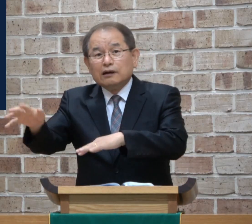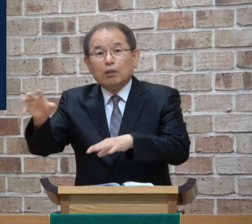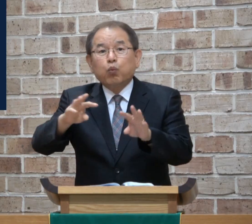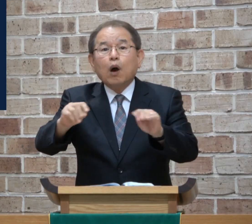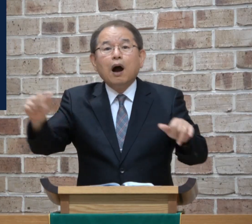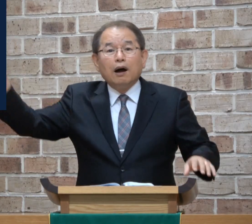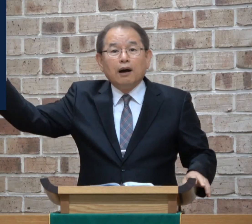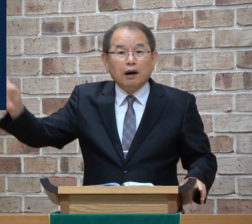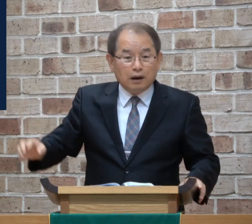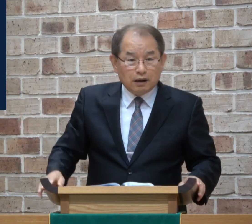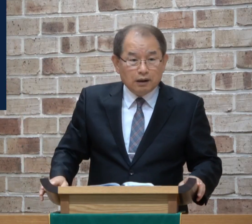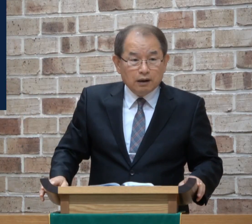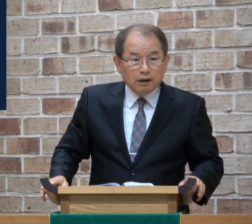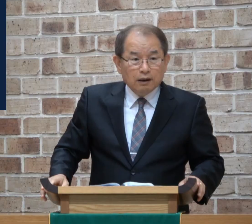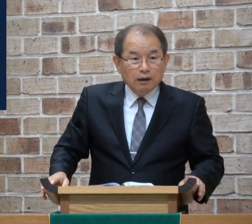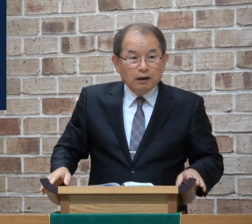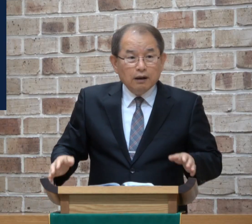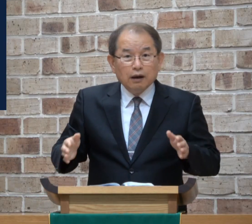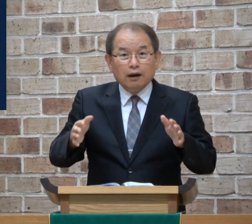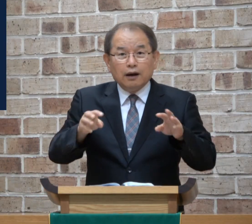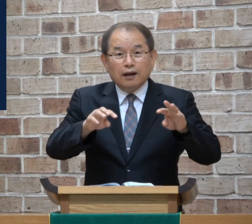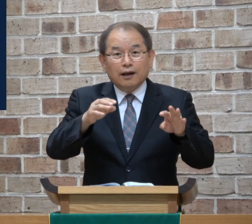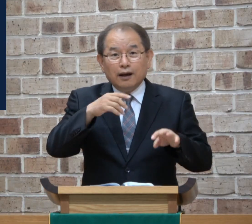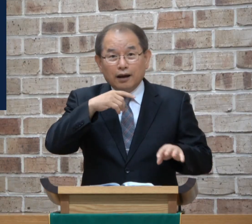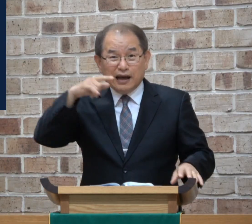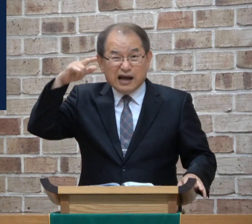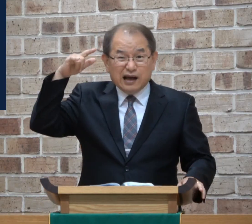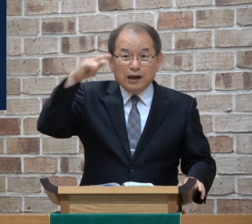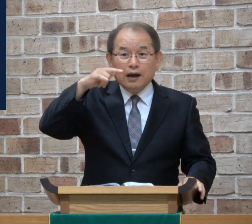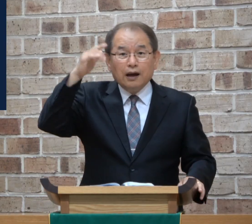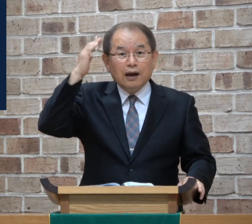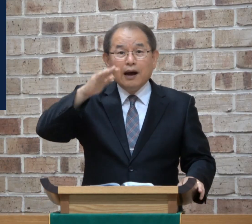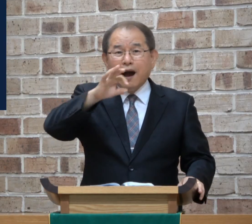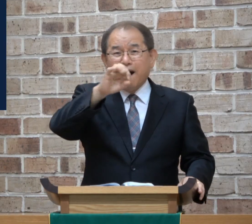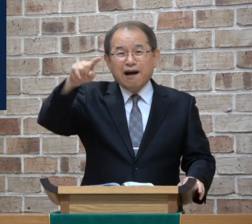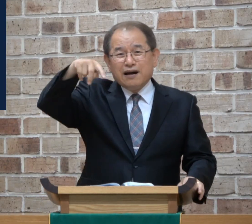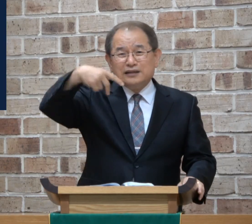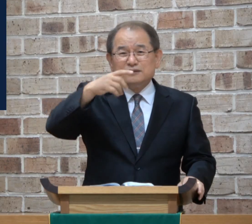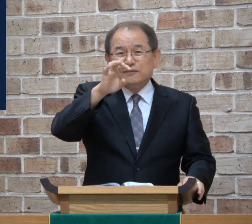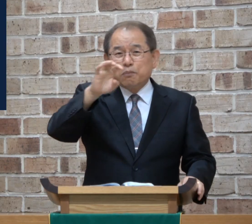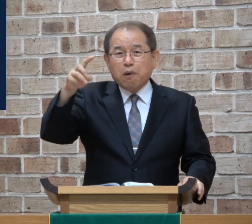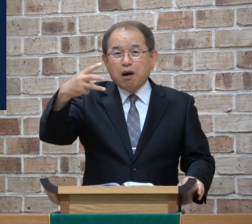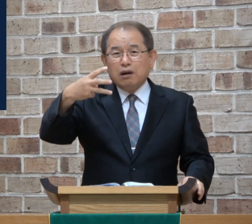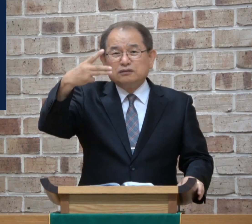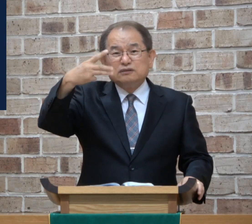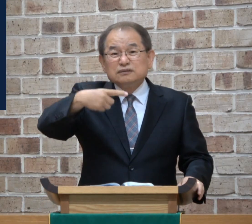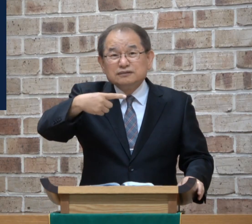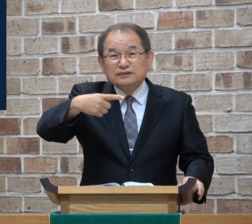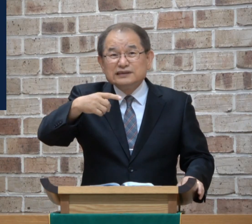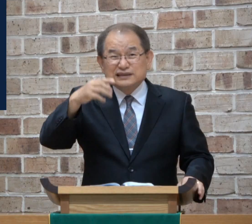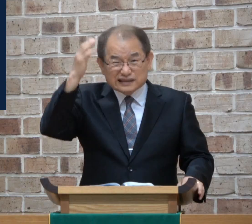너무나 뜨거운 열동 현상 때문에 저렇게 길에 있는 아스팔트도 변형이 생기고 녹을 지경입니다.